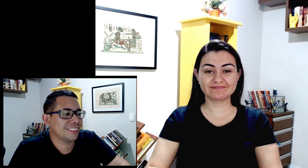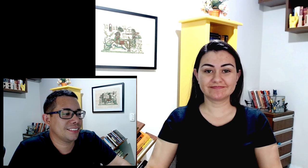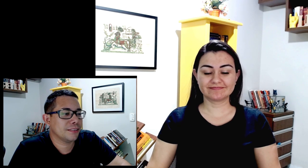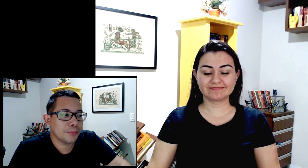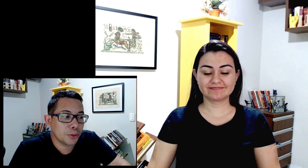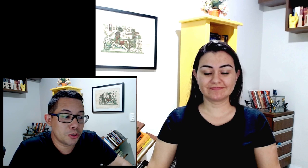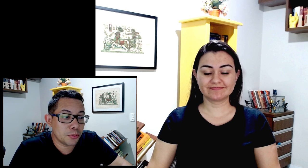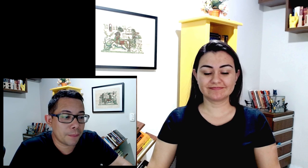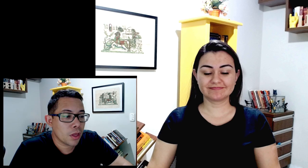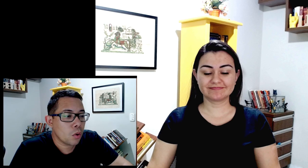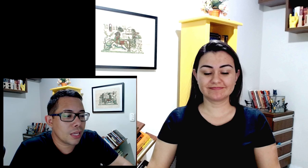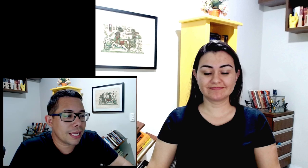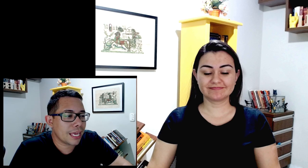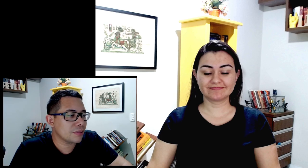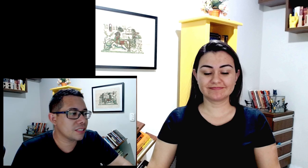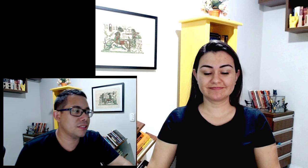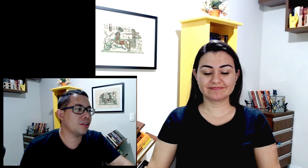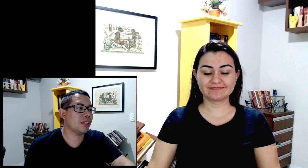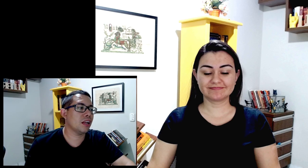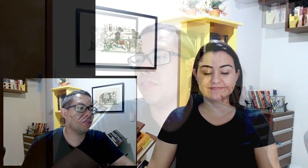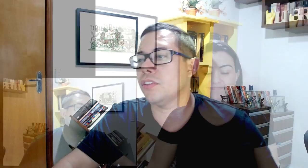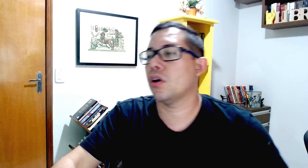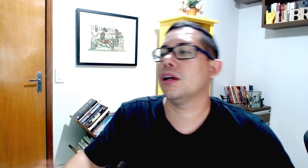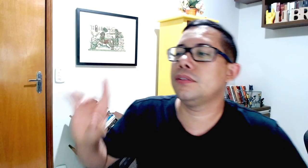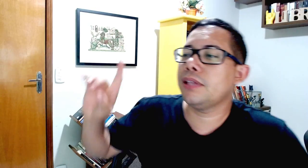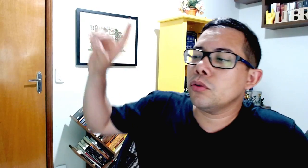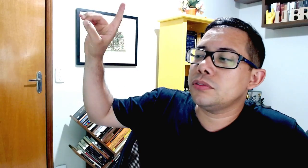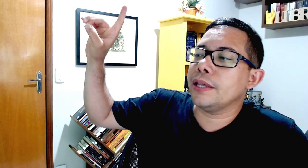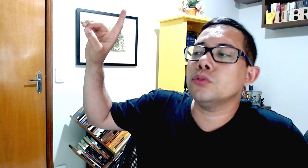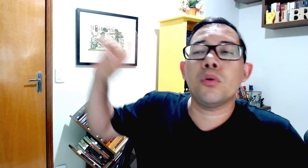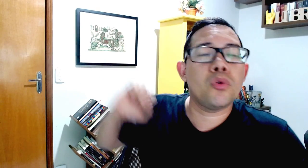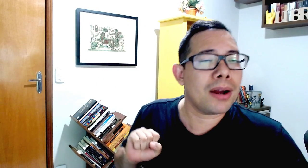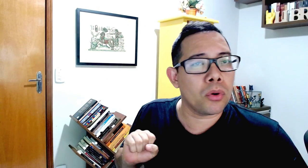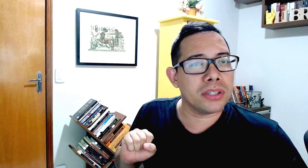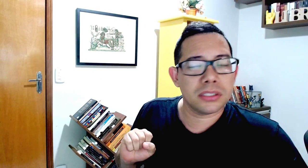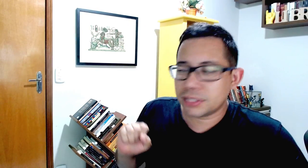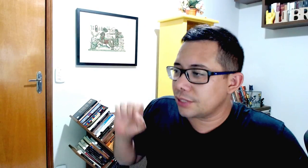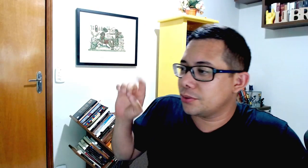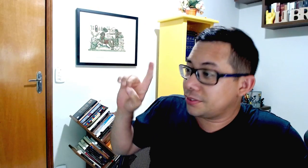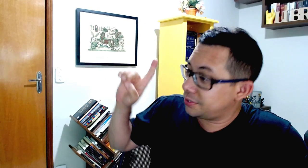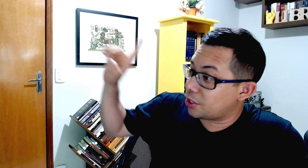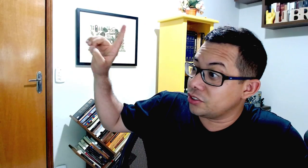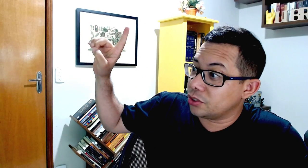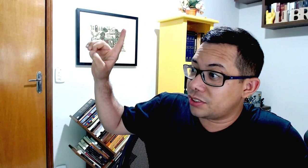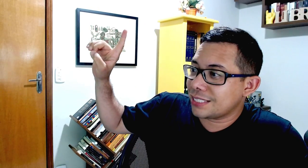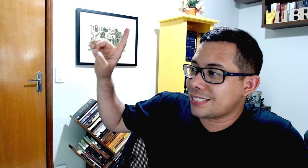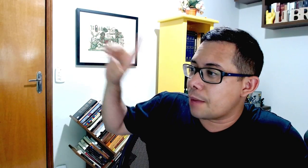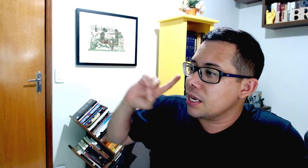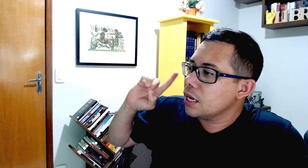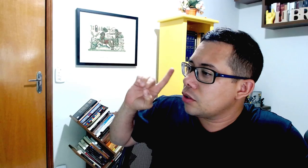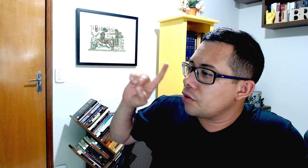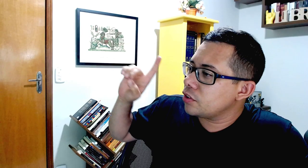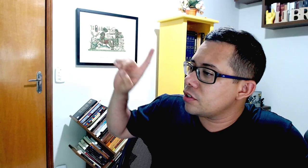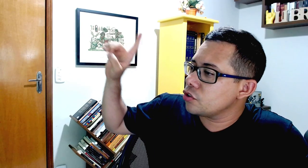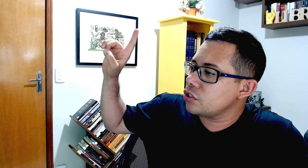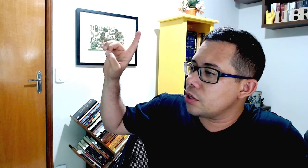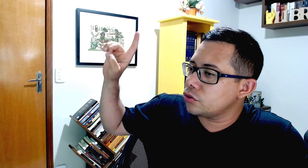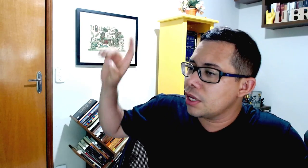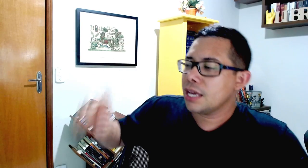Olá tudo bem que é que ela tá dizendo aqui ela fez deu Deus alguma coisa certa sinal de Deus engraçado ela fez sinal de Deus